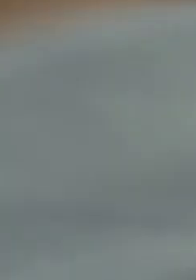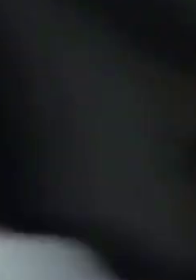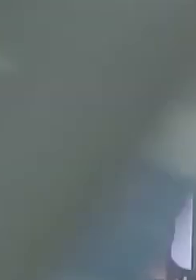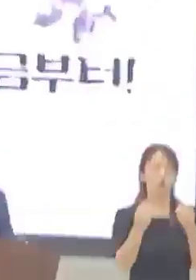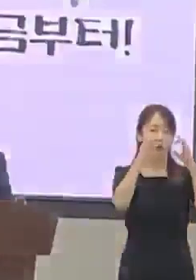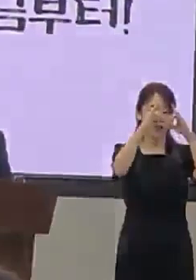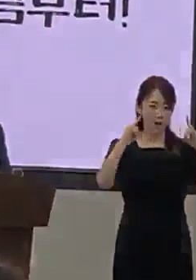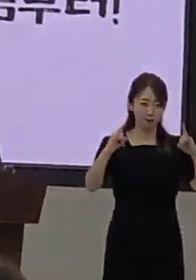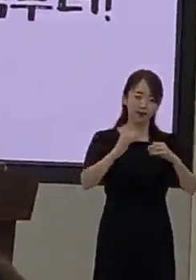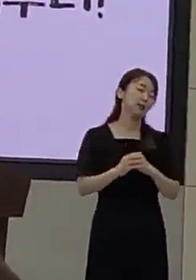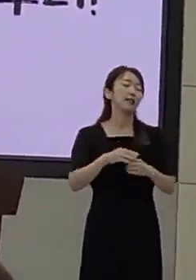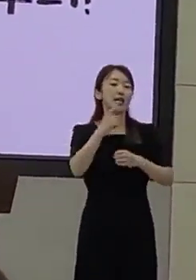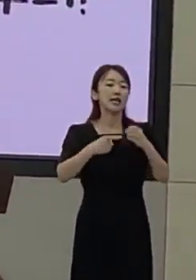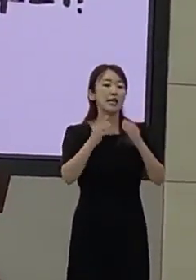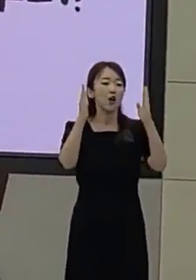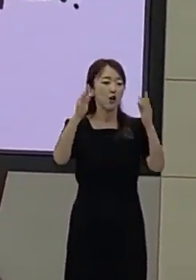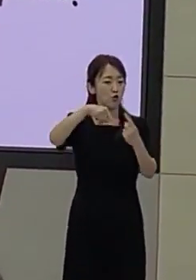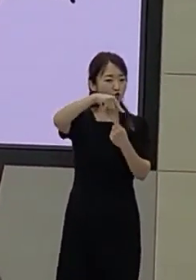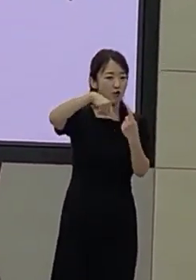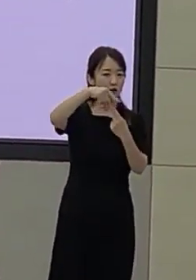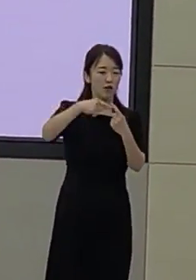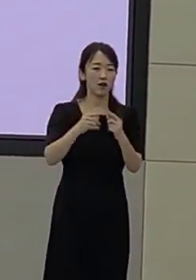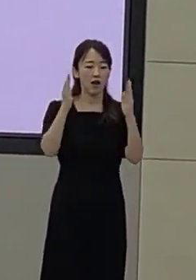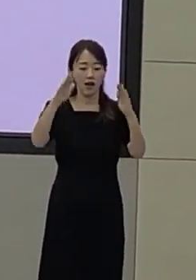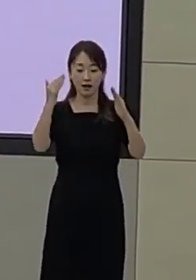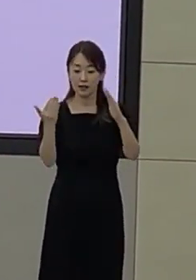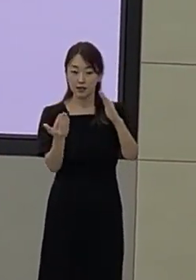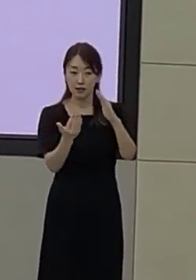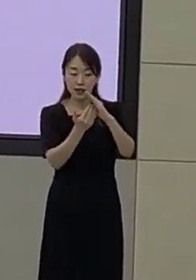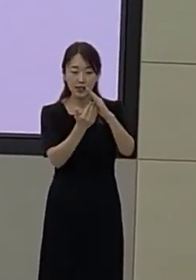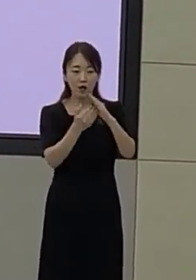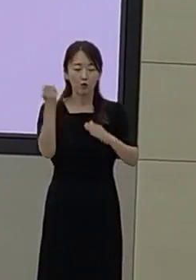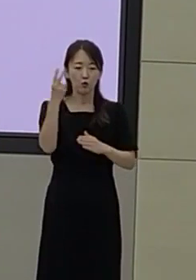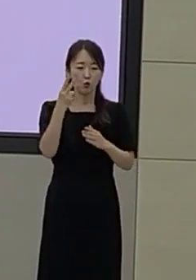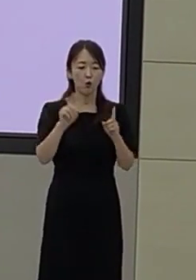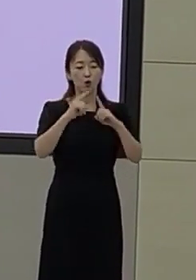캠프와 위켄드 계절 학교를 운영해 학년 진량은 물론이고